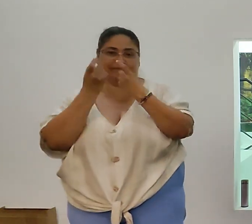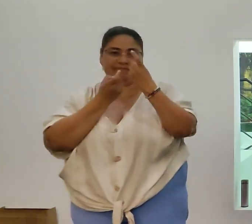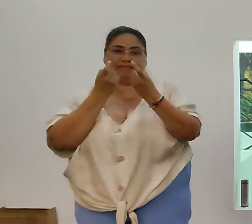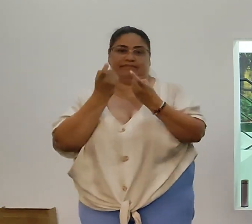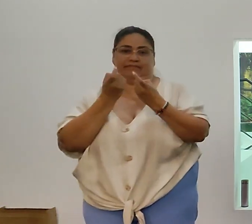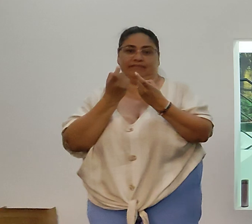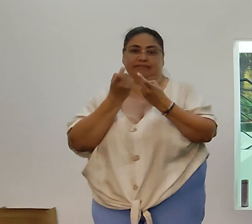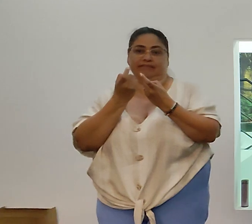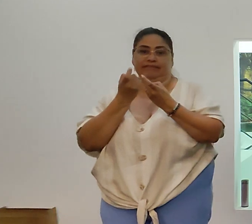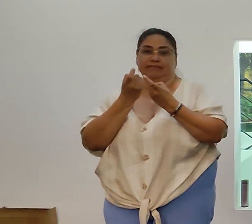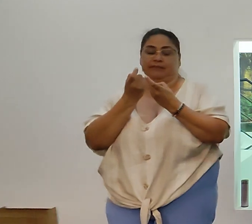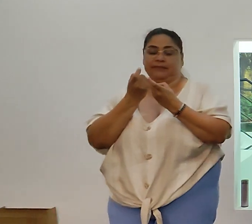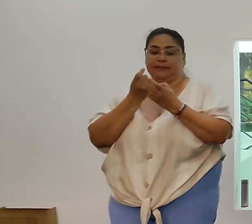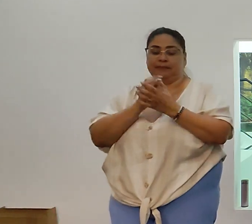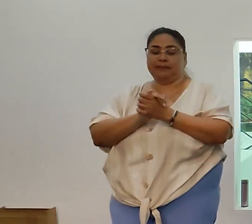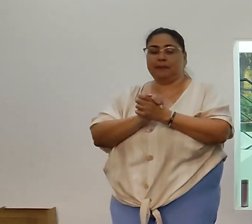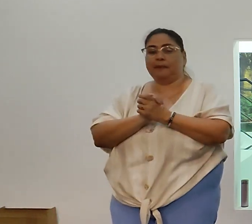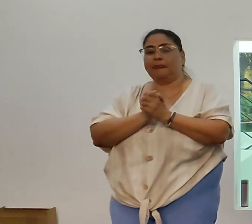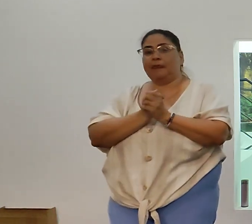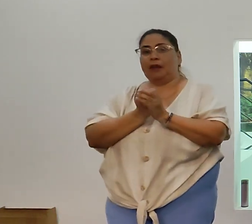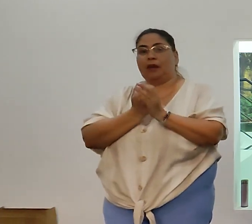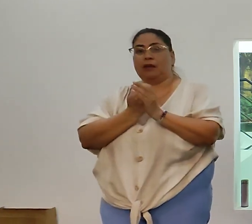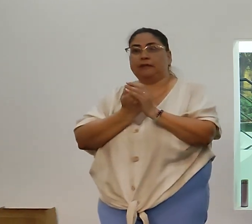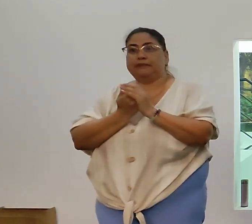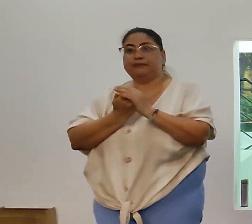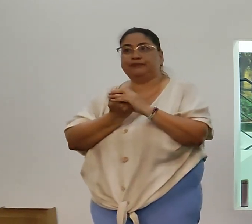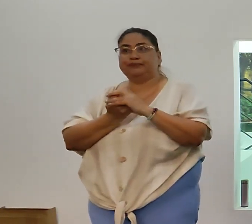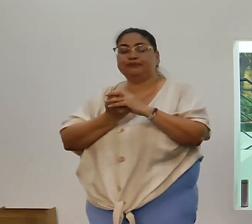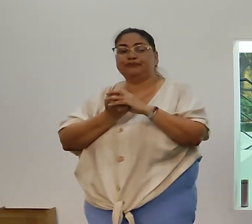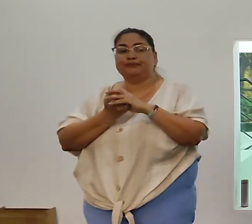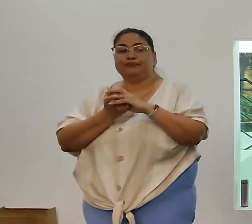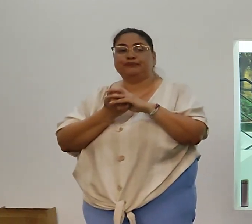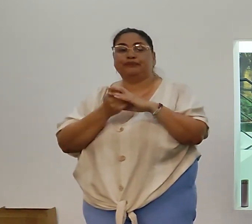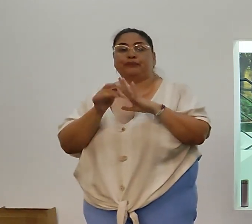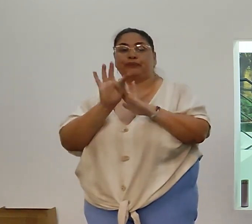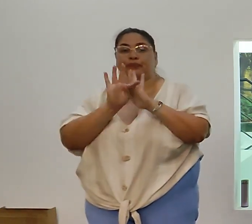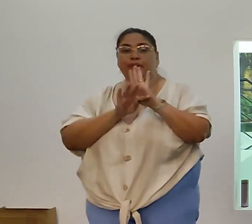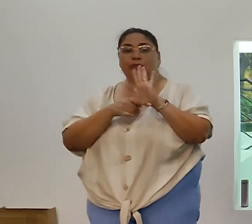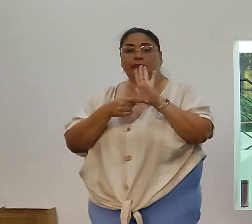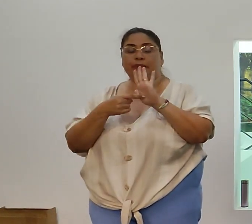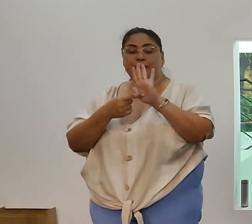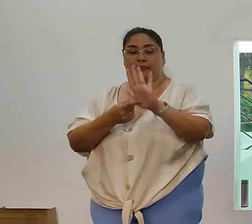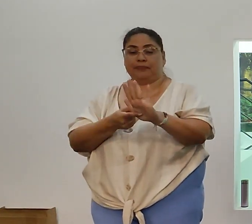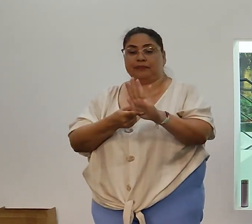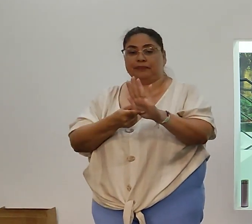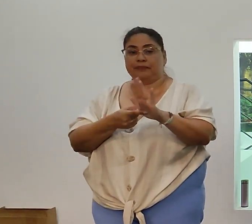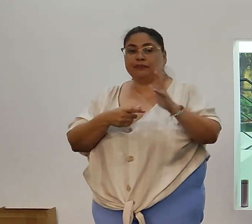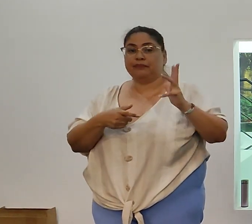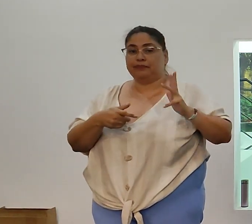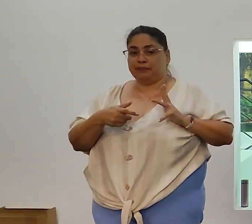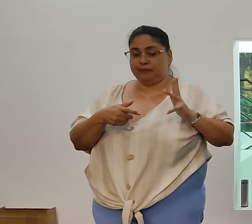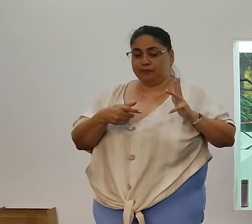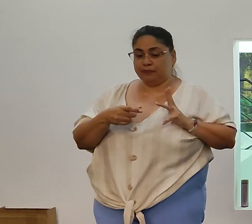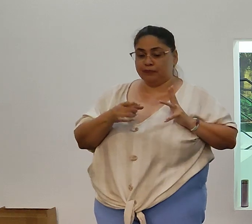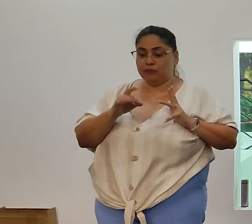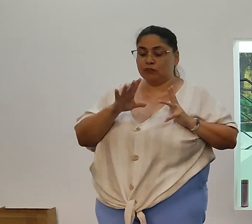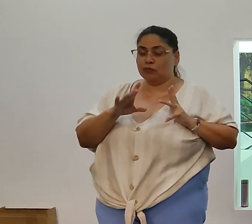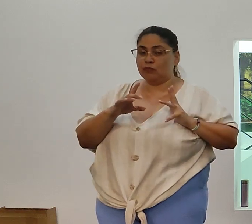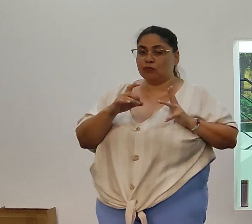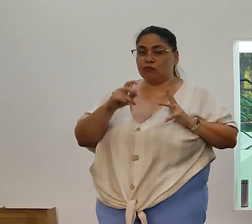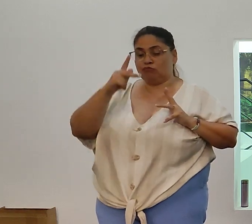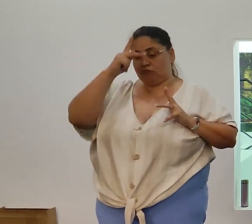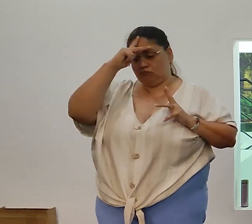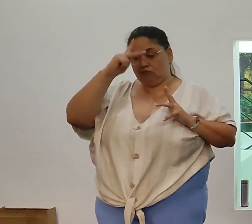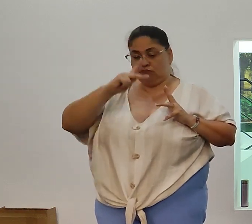seus familiares. Sabe de uma coisa, irmãos? Essa lição que nos deixa é que o rico ele se preocupou apenas com o